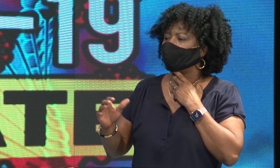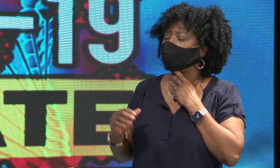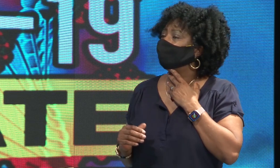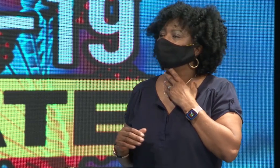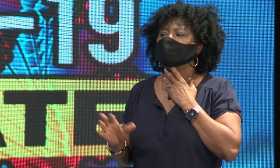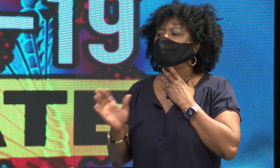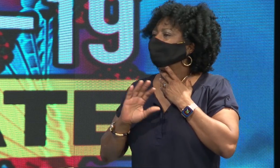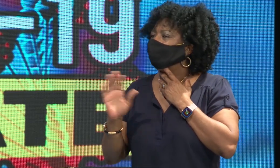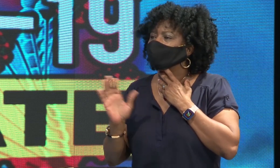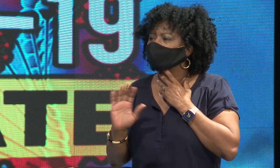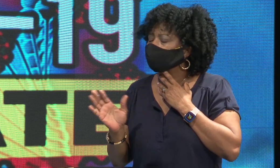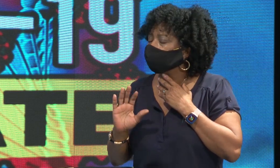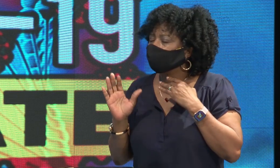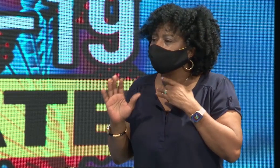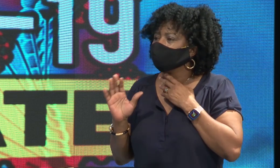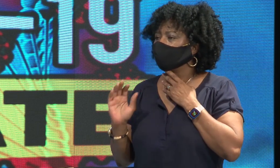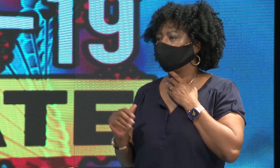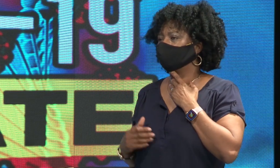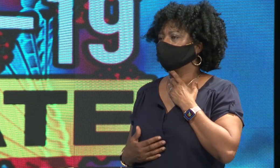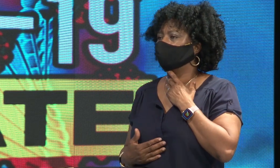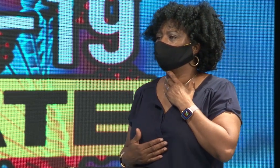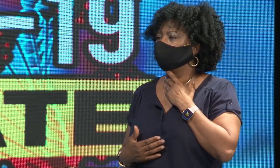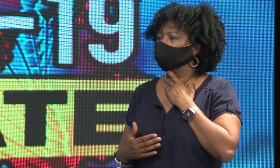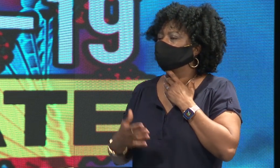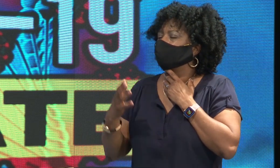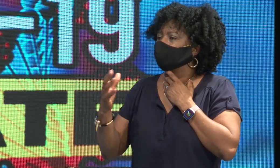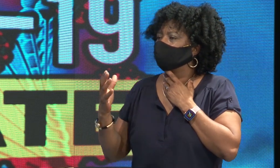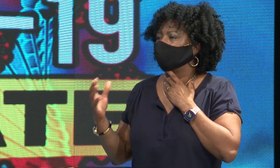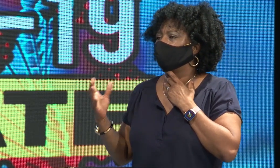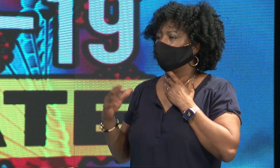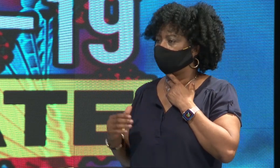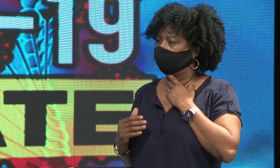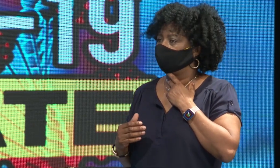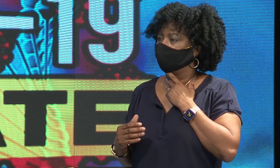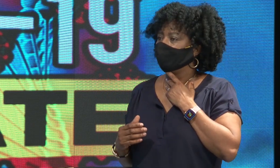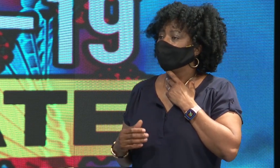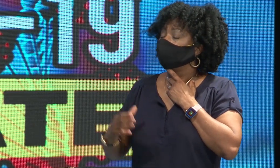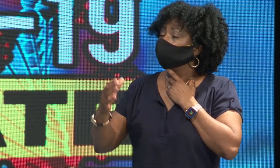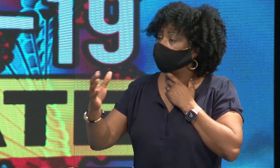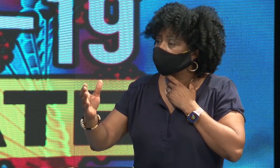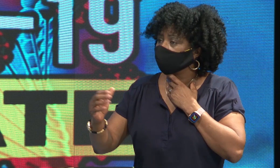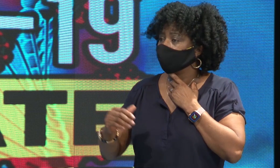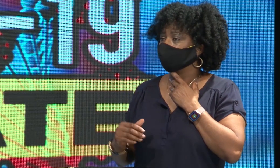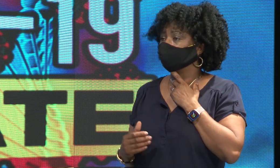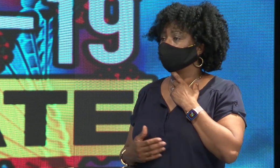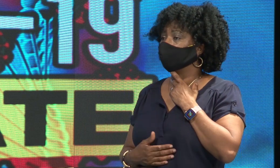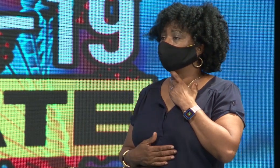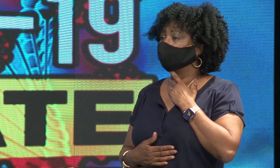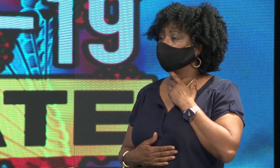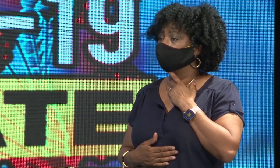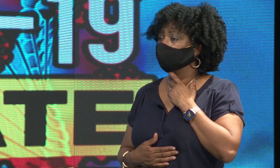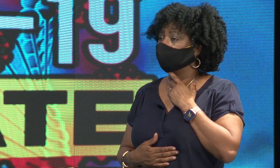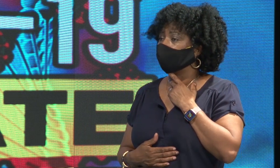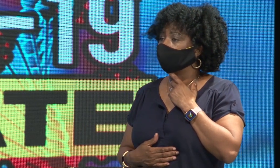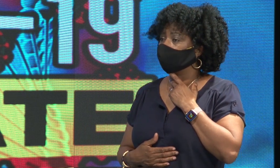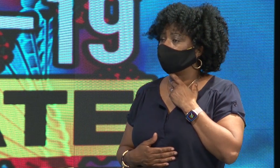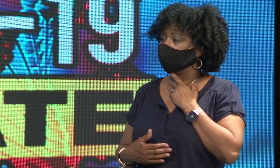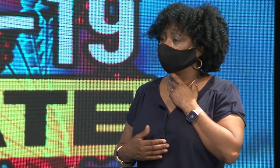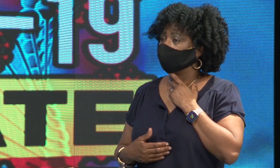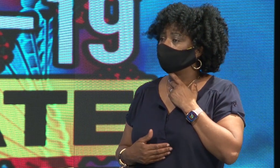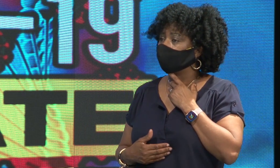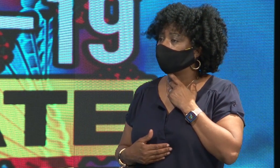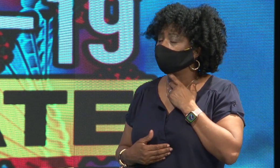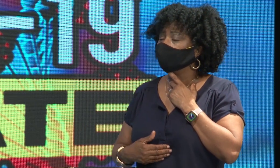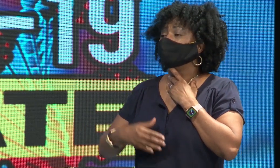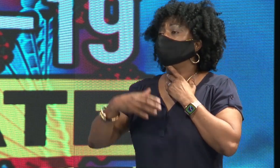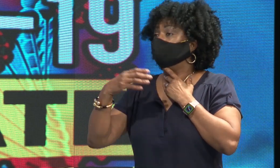Bita ala de. Ja. Er is nog steeds geen wetenschappelijk onderzoek dat dat soort dingen helpen. Ja. Doe het als je het elke dag gewend